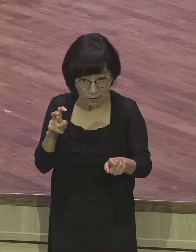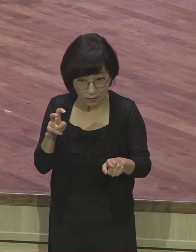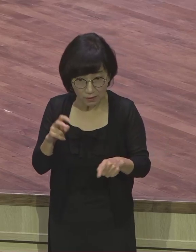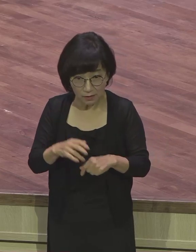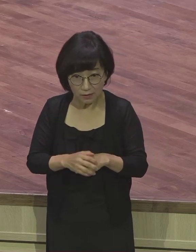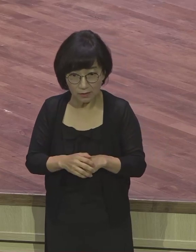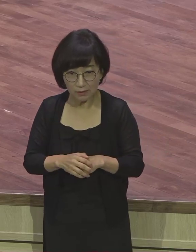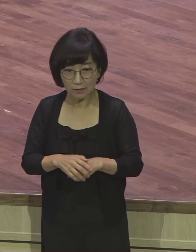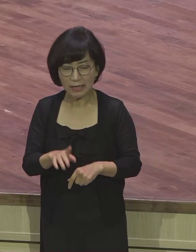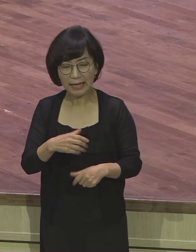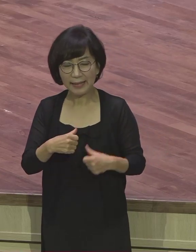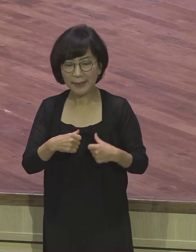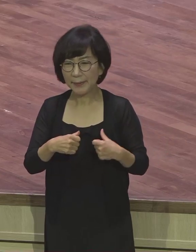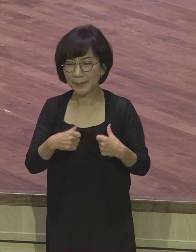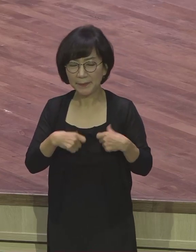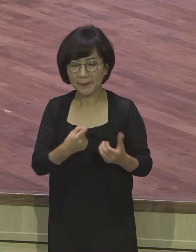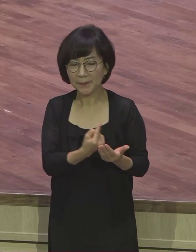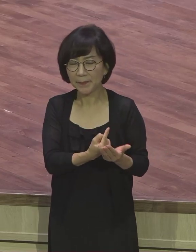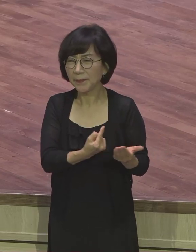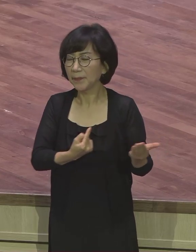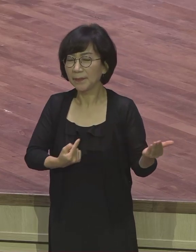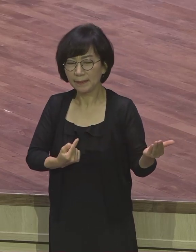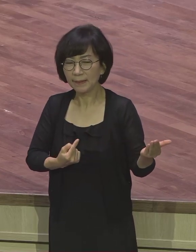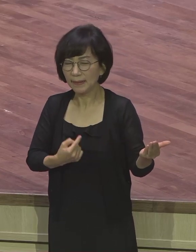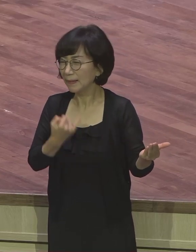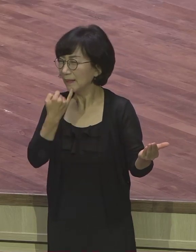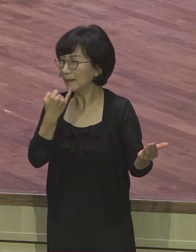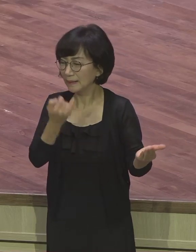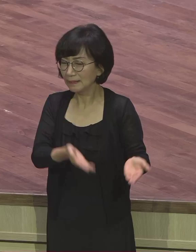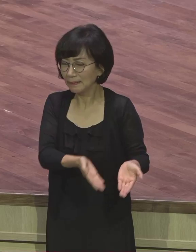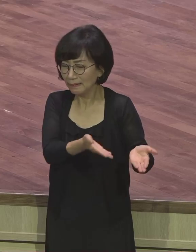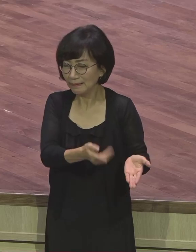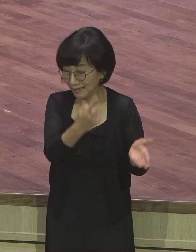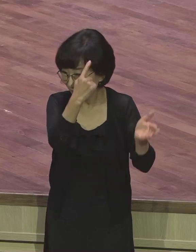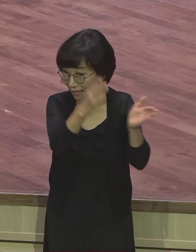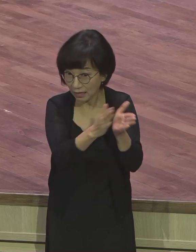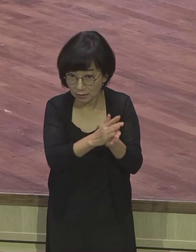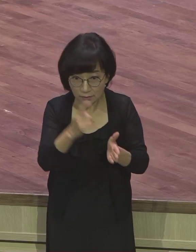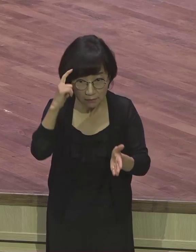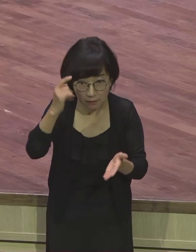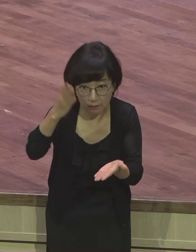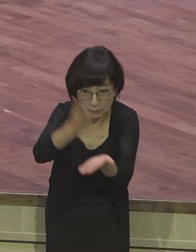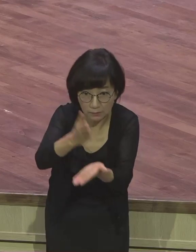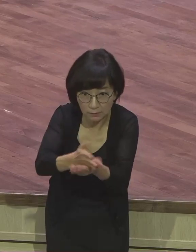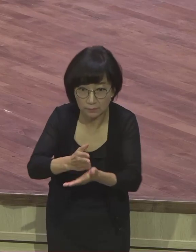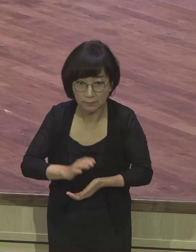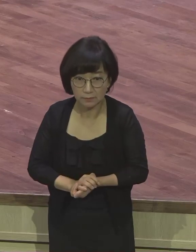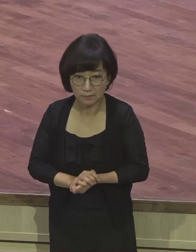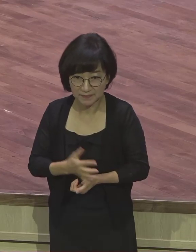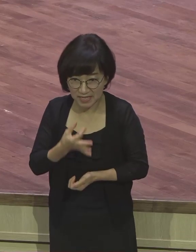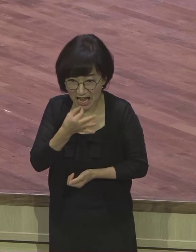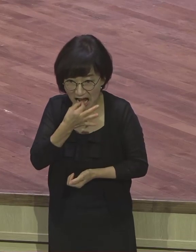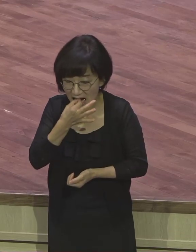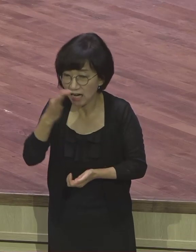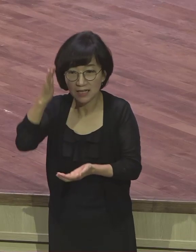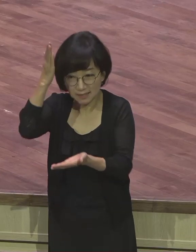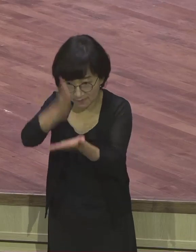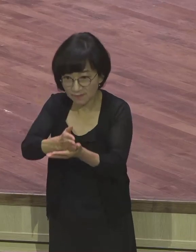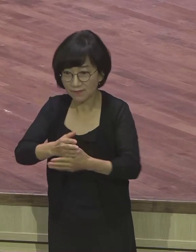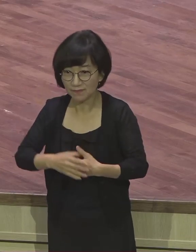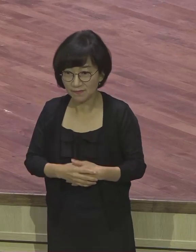나 하나 안 한다고 해서 뭐, 교회 안 돌아가냐? 이 생각은 지극히 자기중심적 생각이에요.